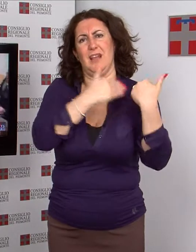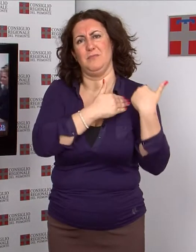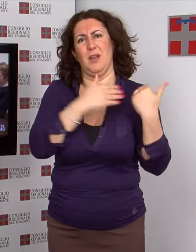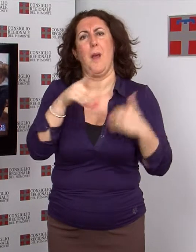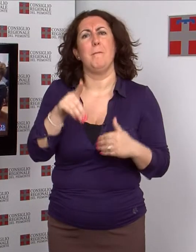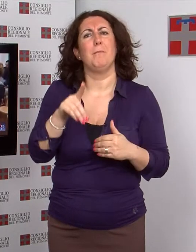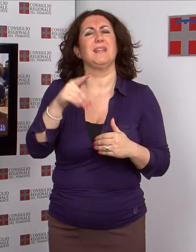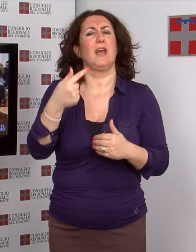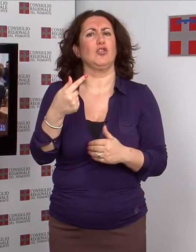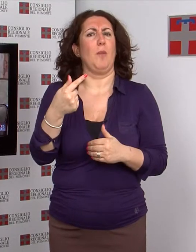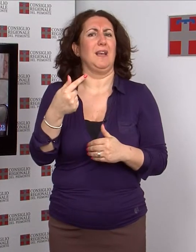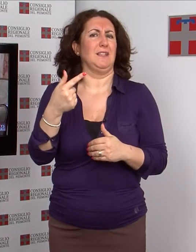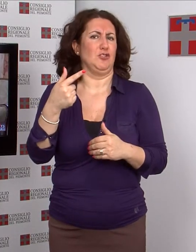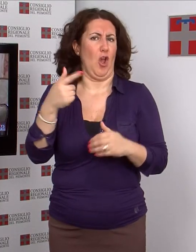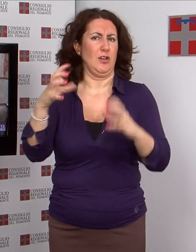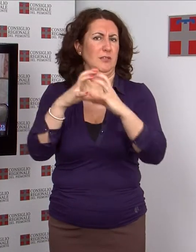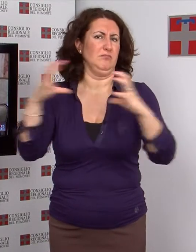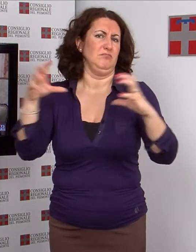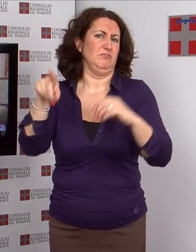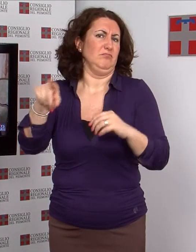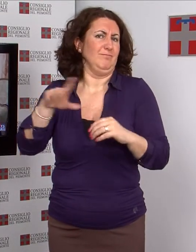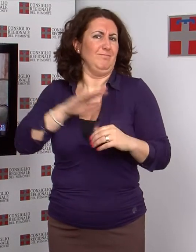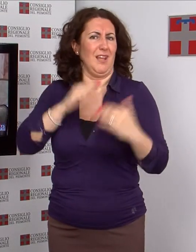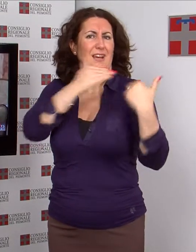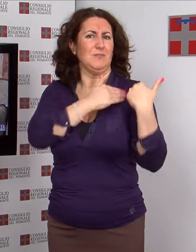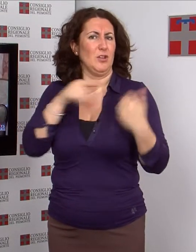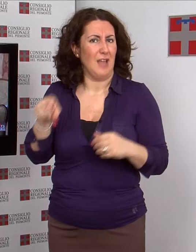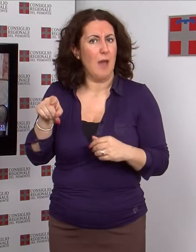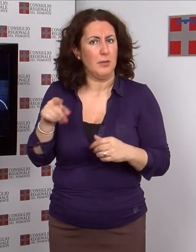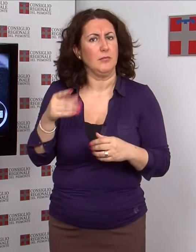Tomlinson è stata illustrata la gestione dei beni culturali in Piemonte